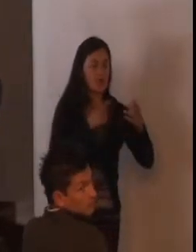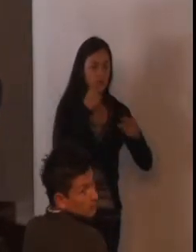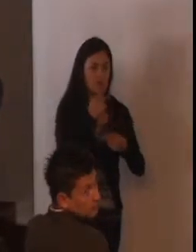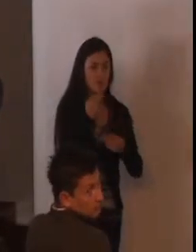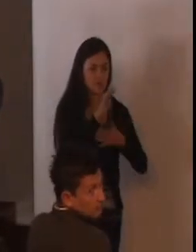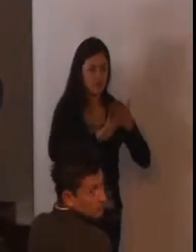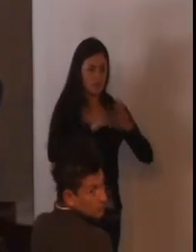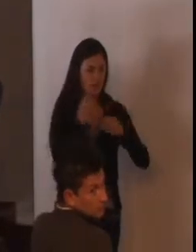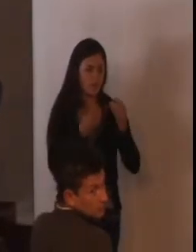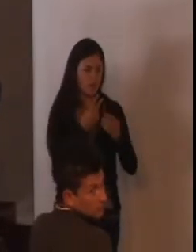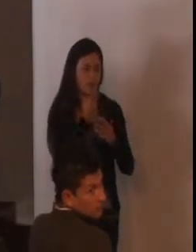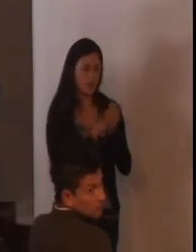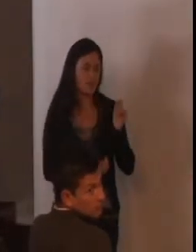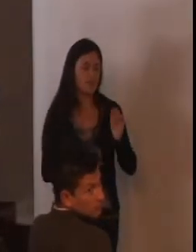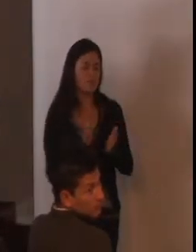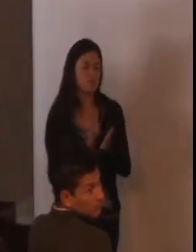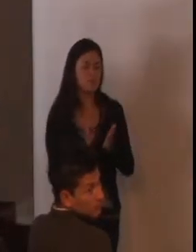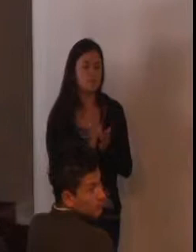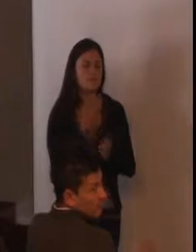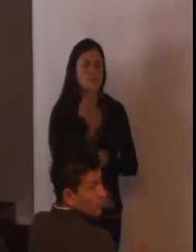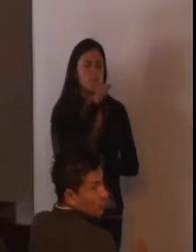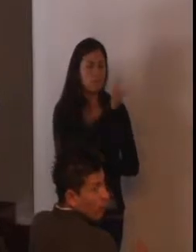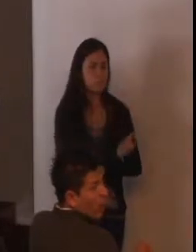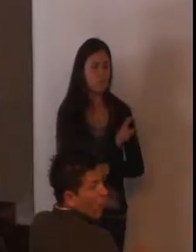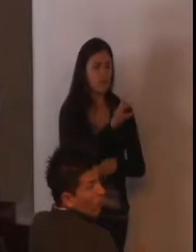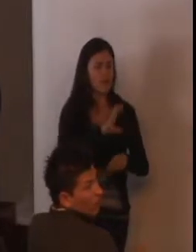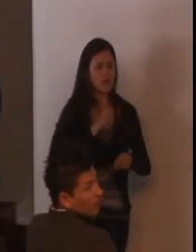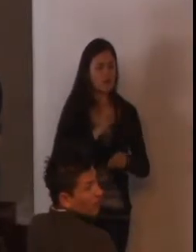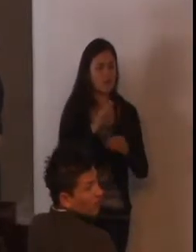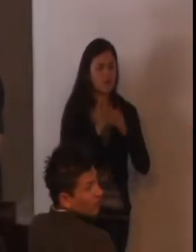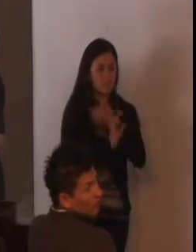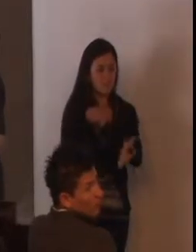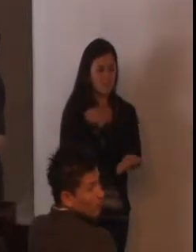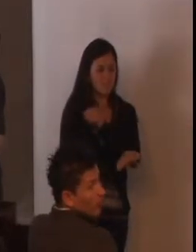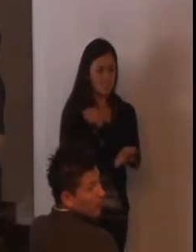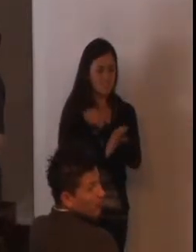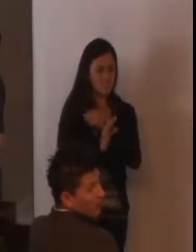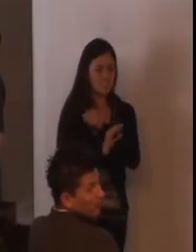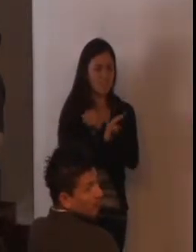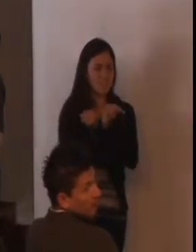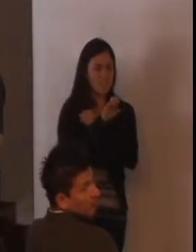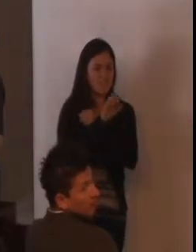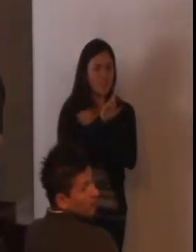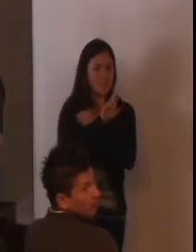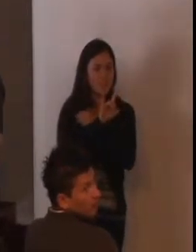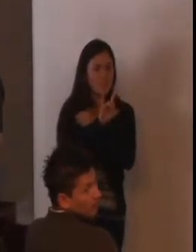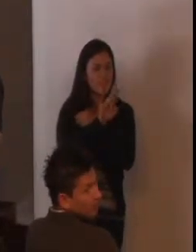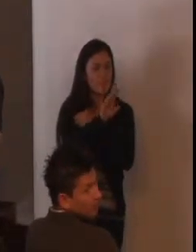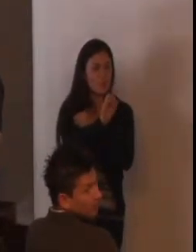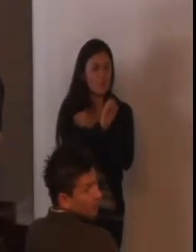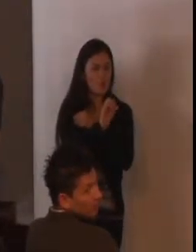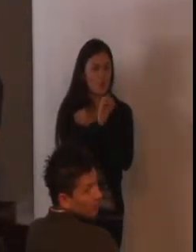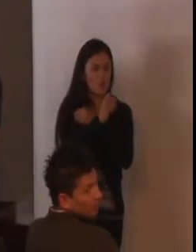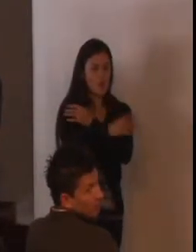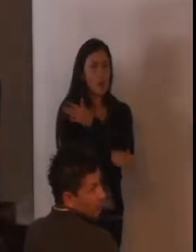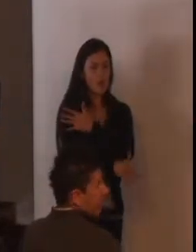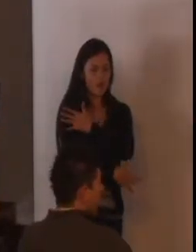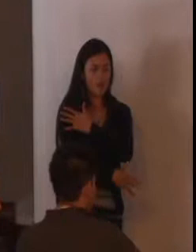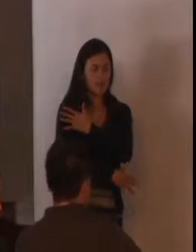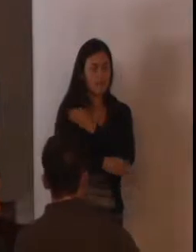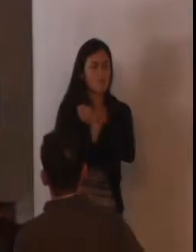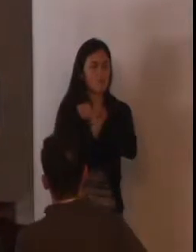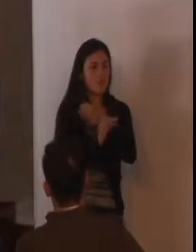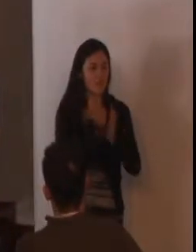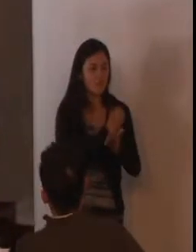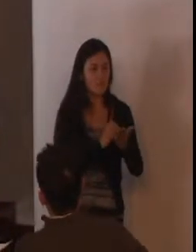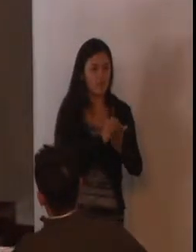Existen unas características neurobiológicas en las personas con síndrome de Down que van muy pues, relacionadas con un